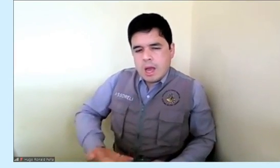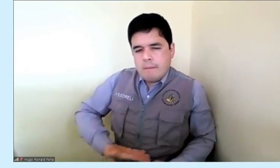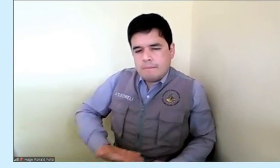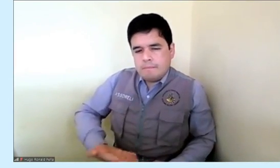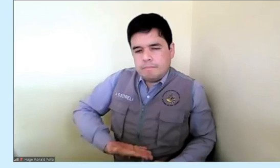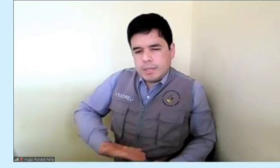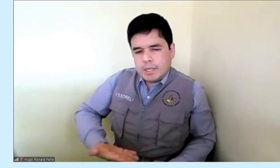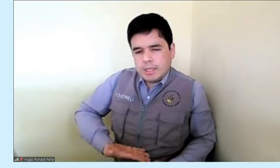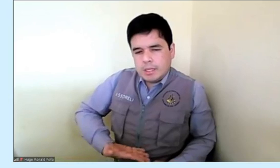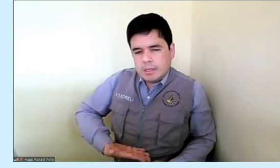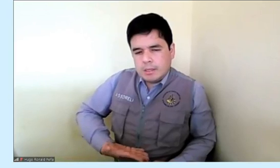hambre.